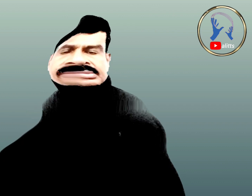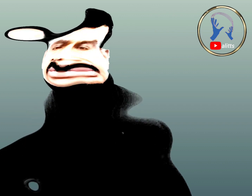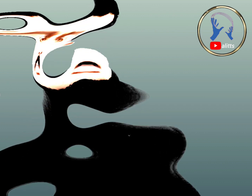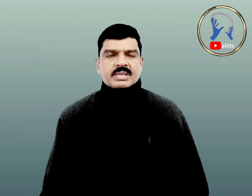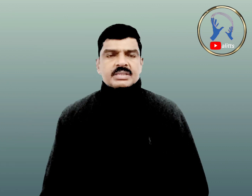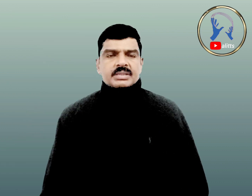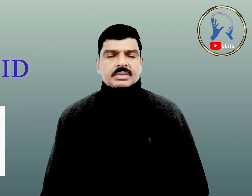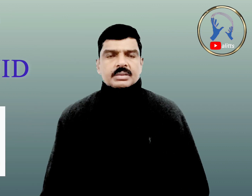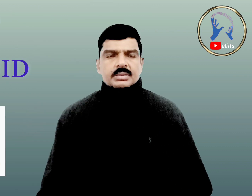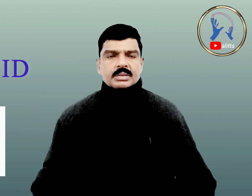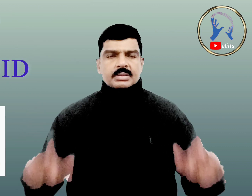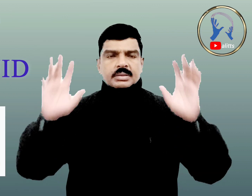مسجد،